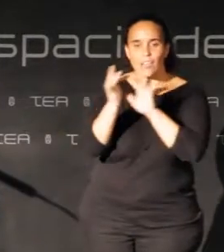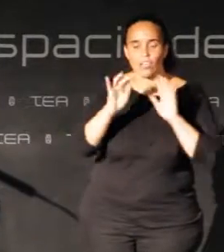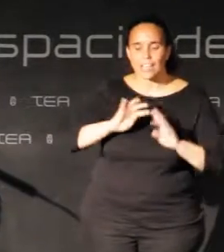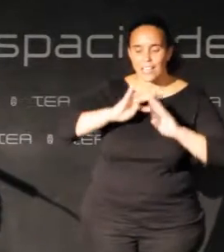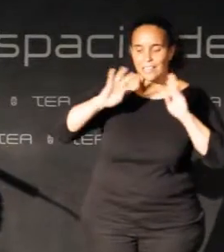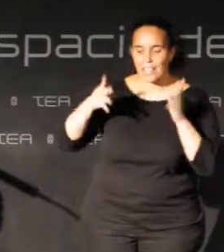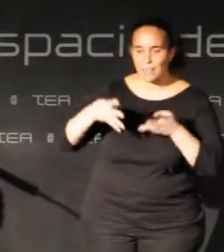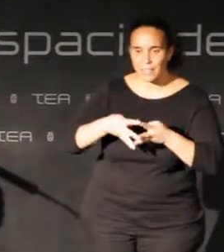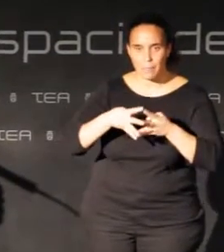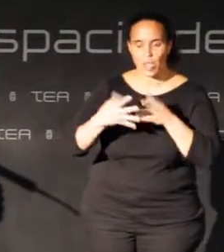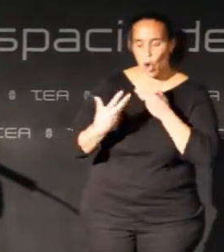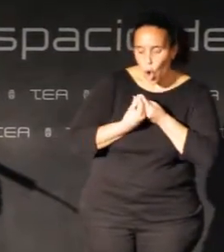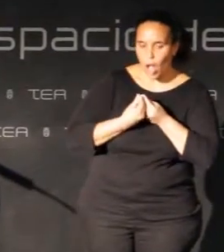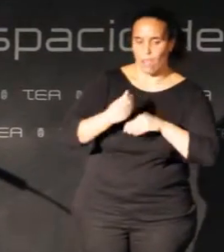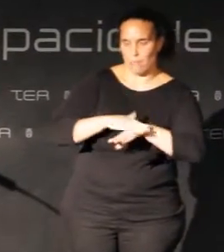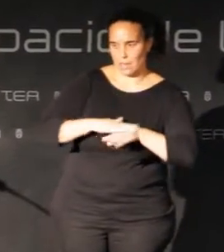con la administración.